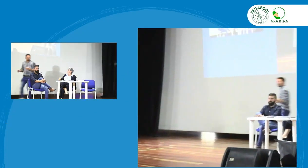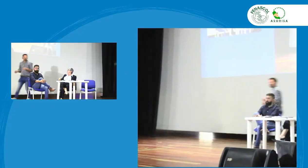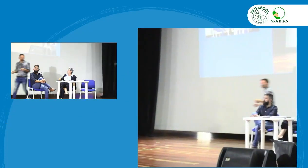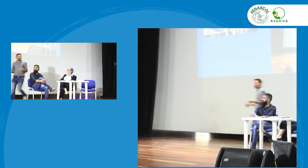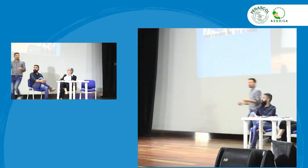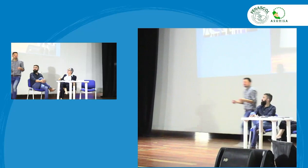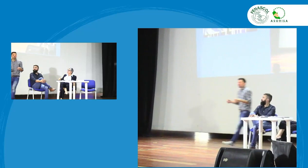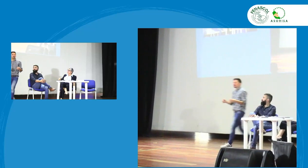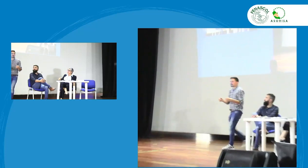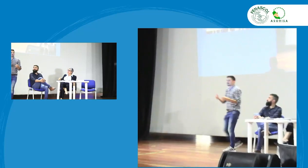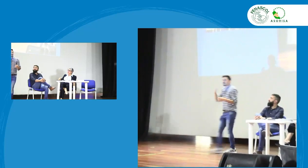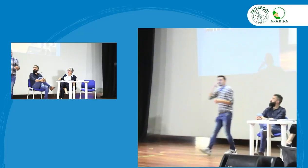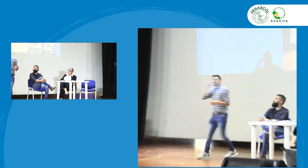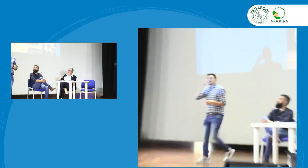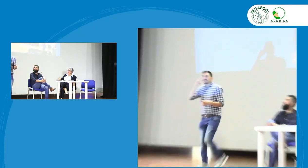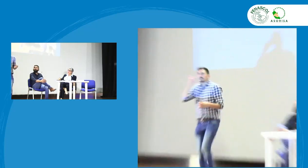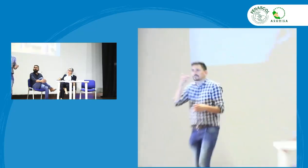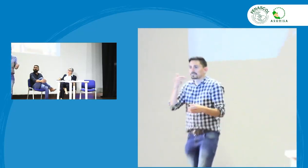ok